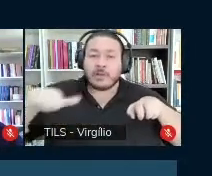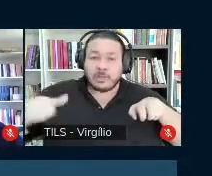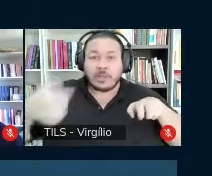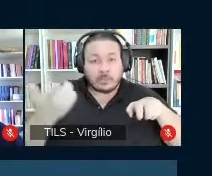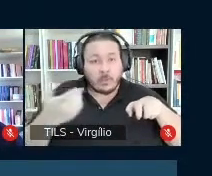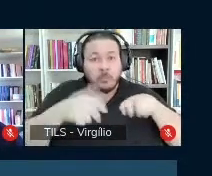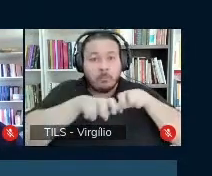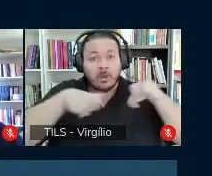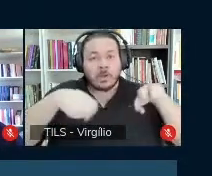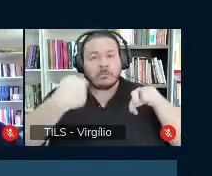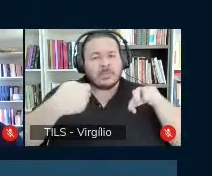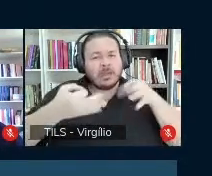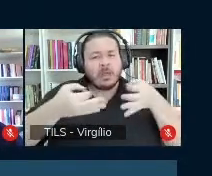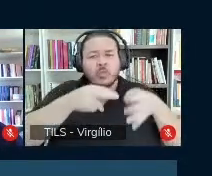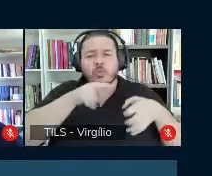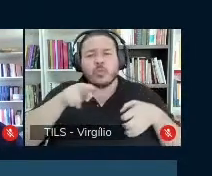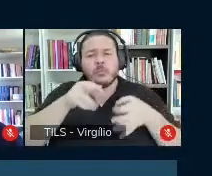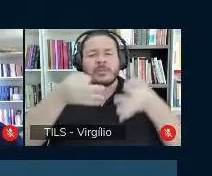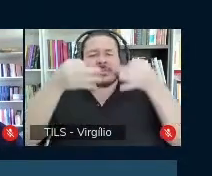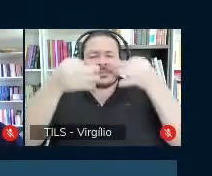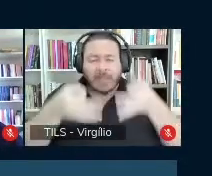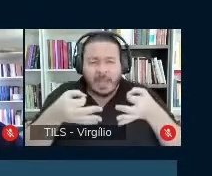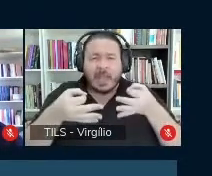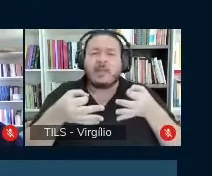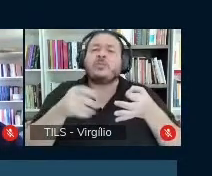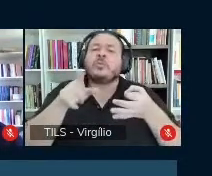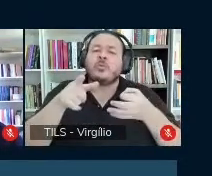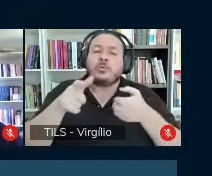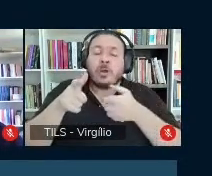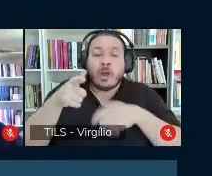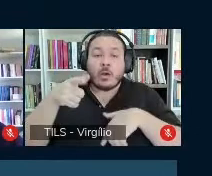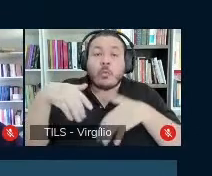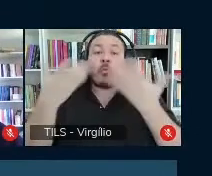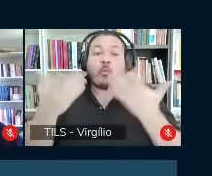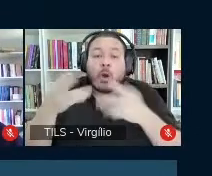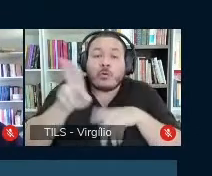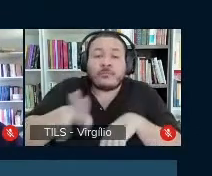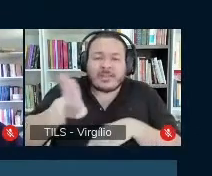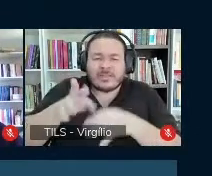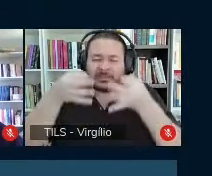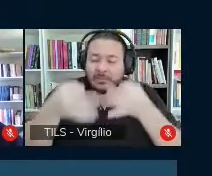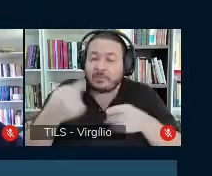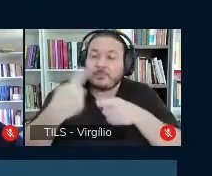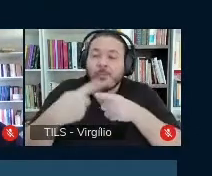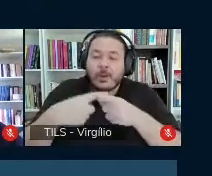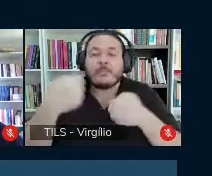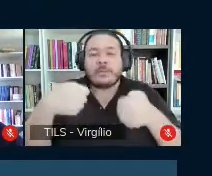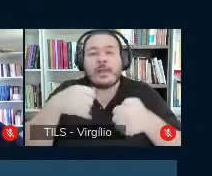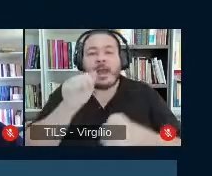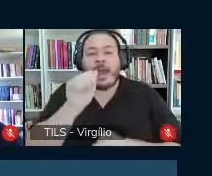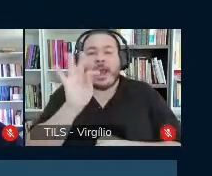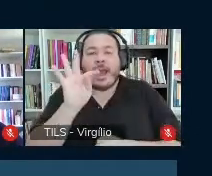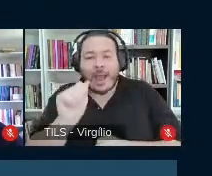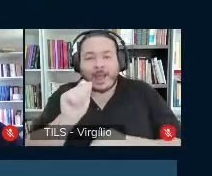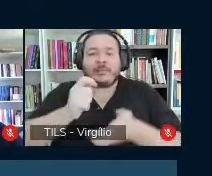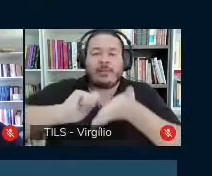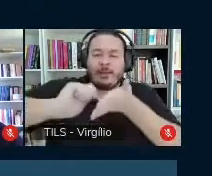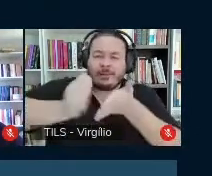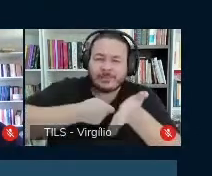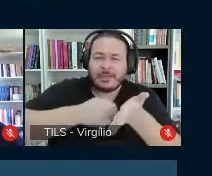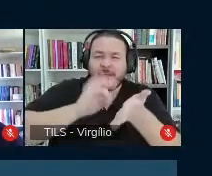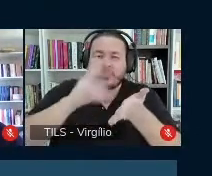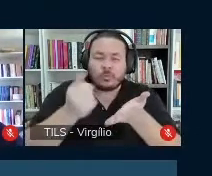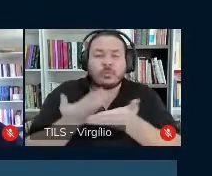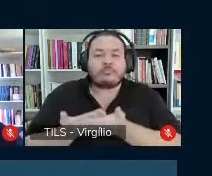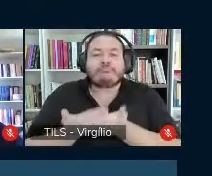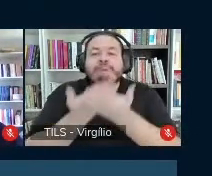correta. Porque uma tese, depois de aprovada, tem ata para ser assinada e tem de ser encaminhada tudo depois para o